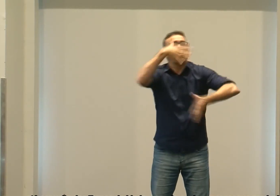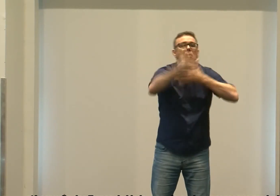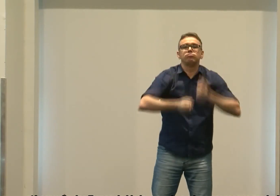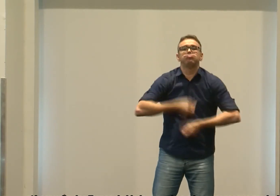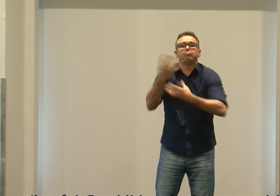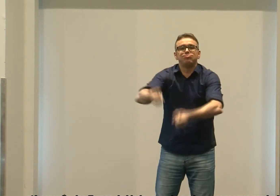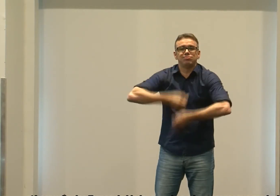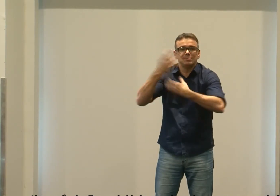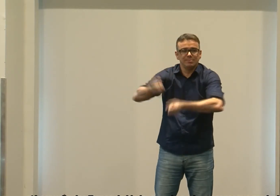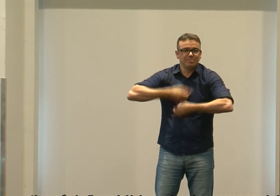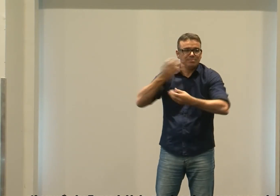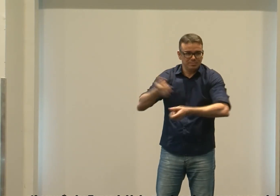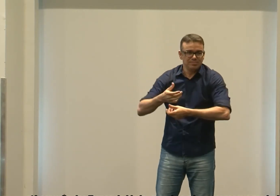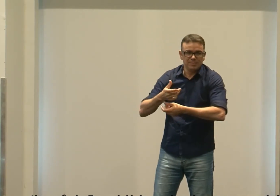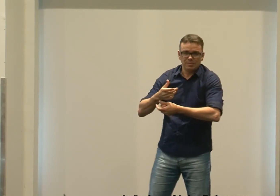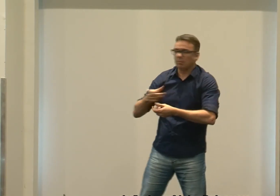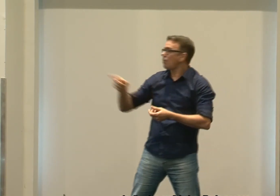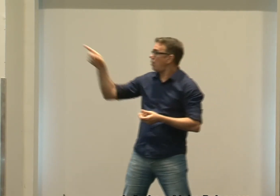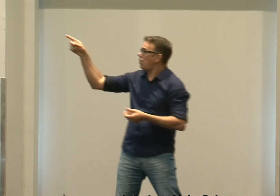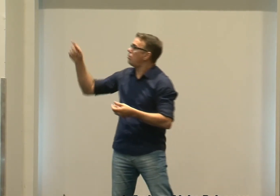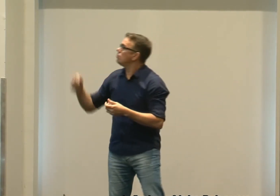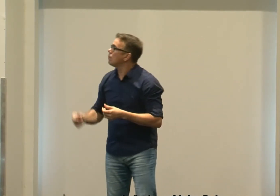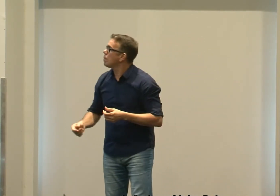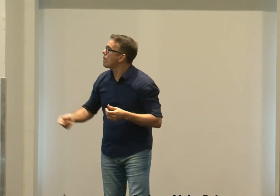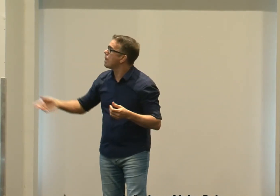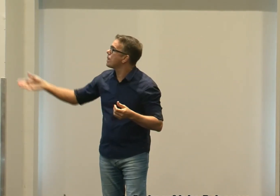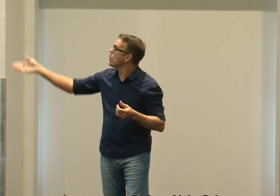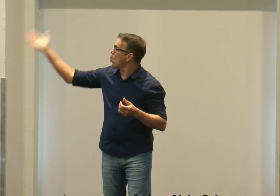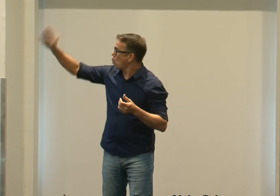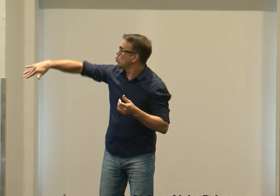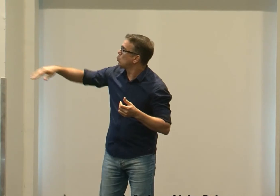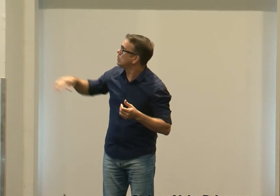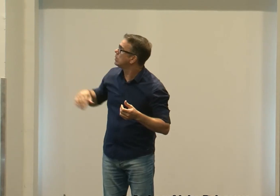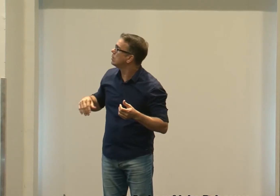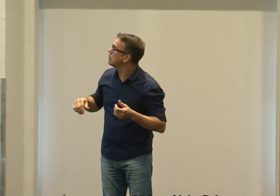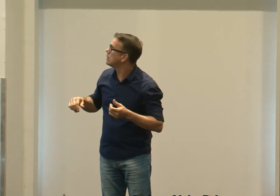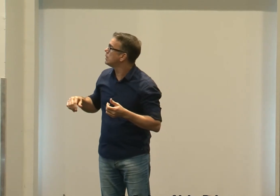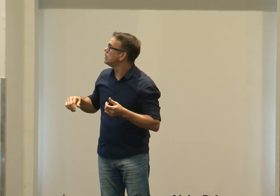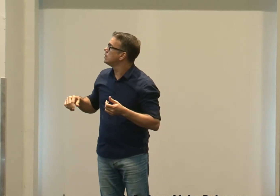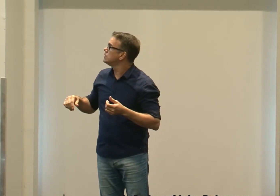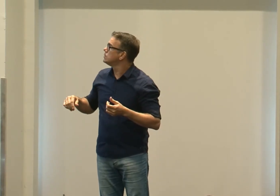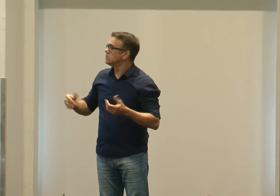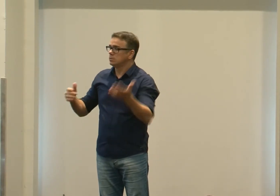produzir frases, palavras, ou sinalizadas ou faladas. Pode passar.